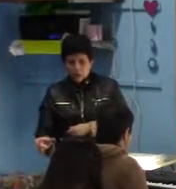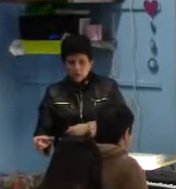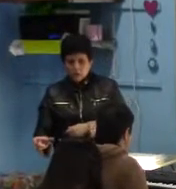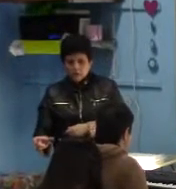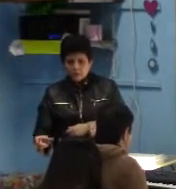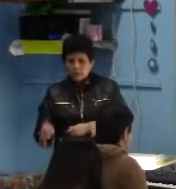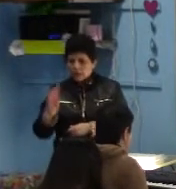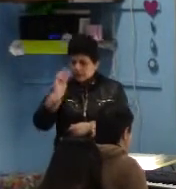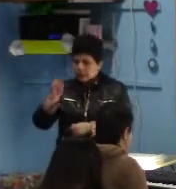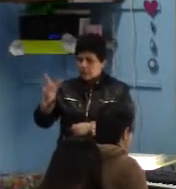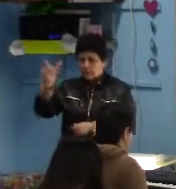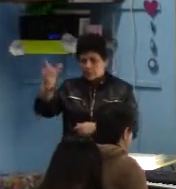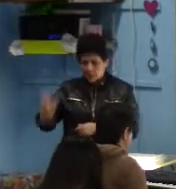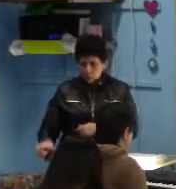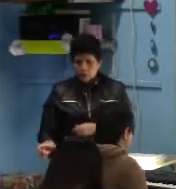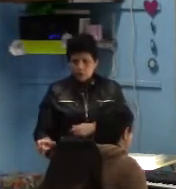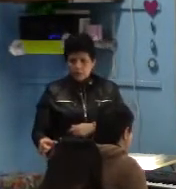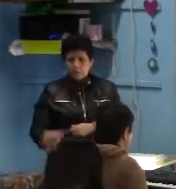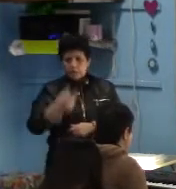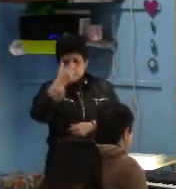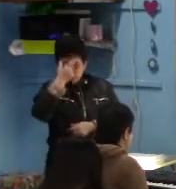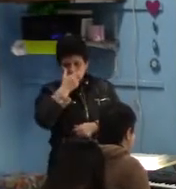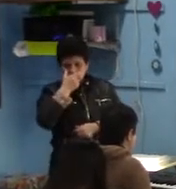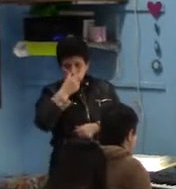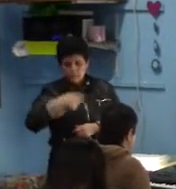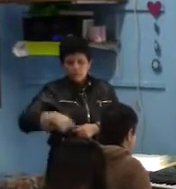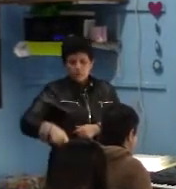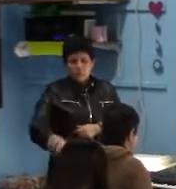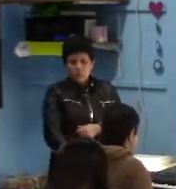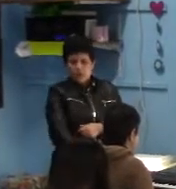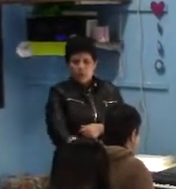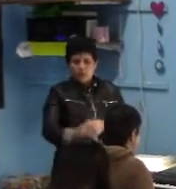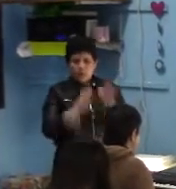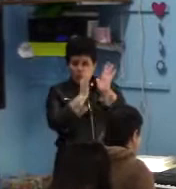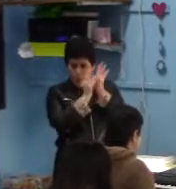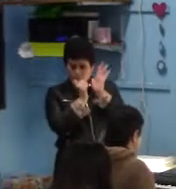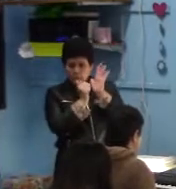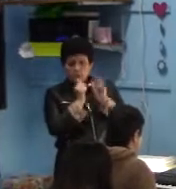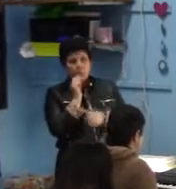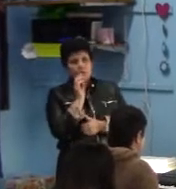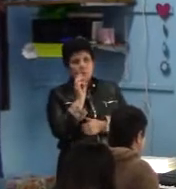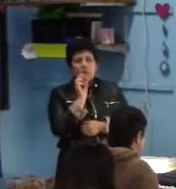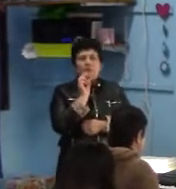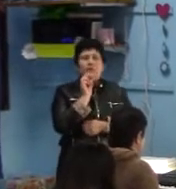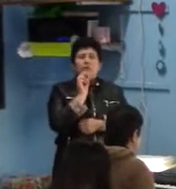bastón blanco, esperando la venida de Jesús.